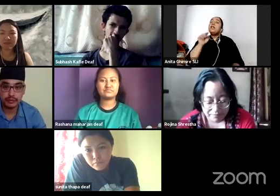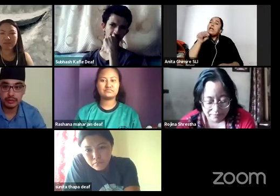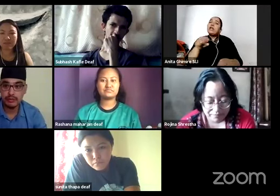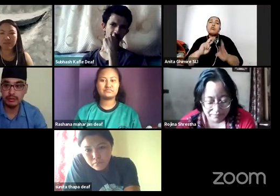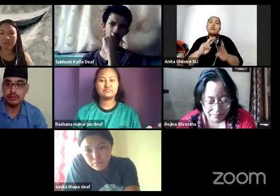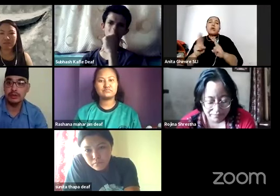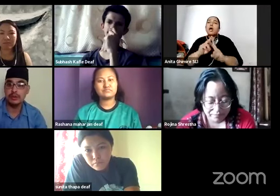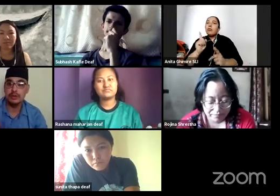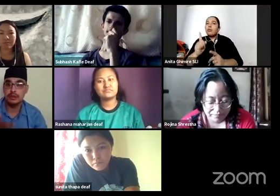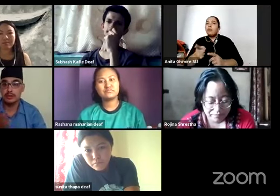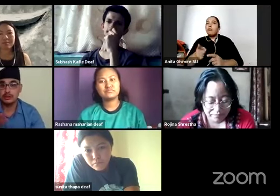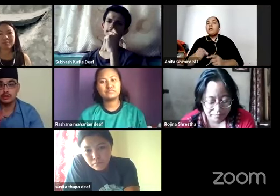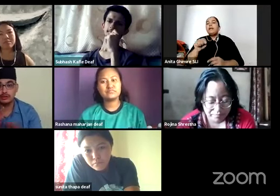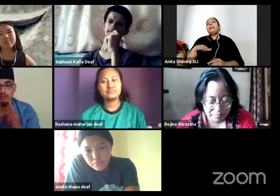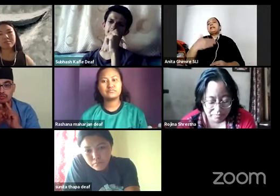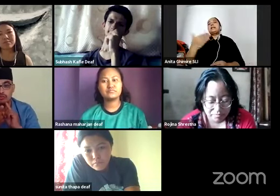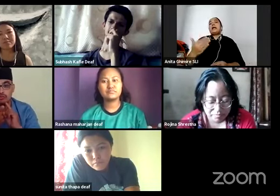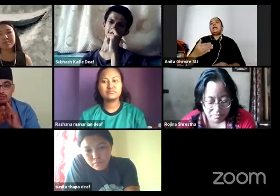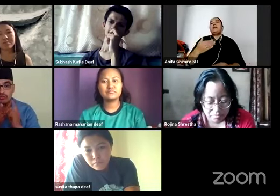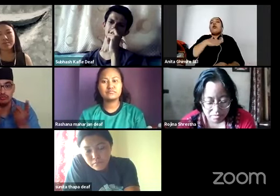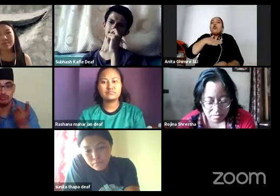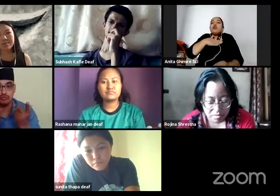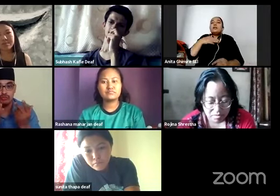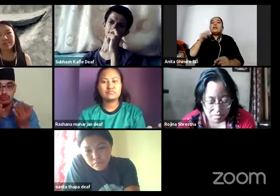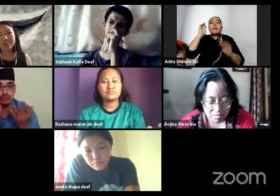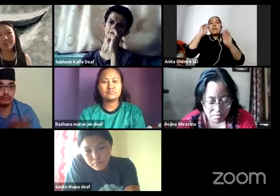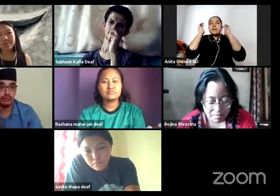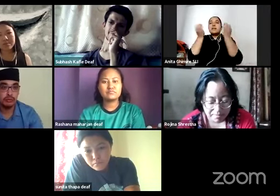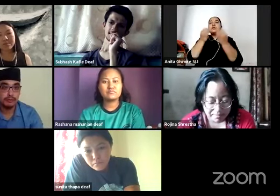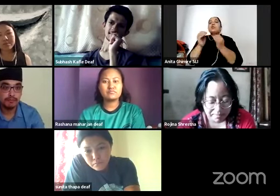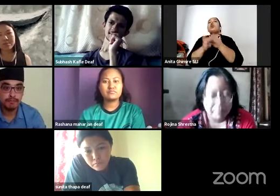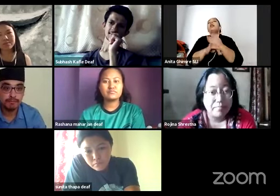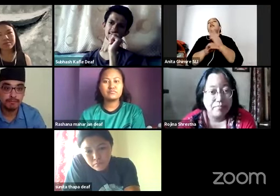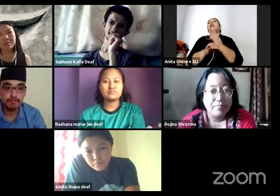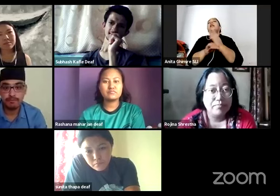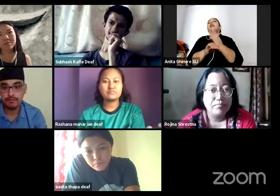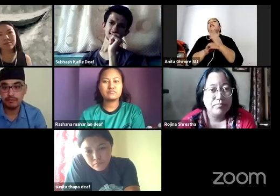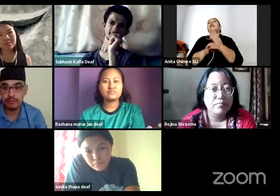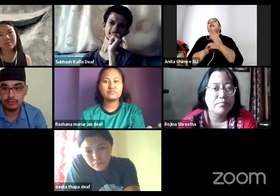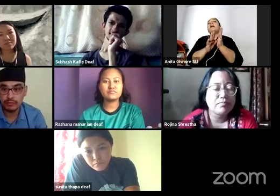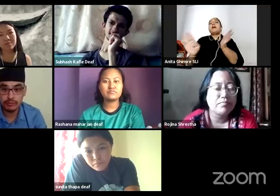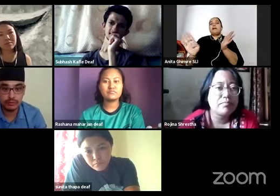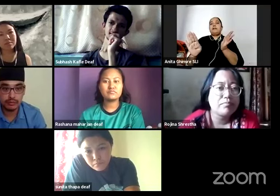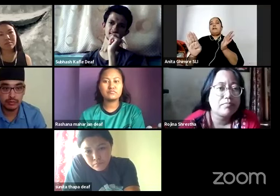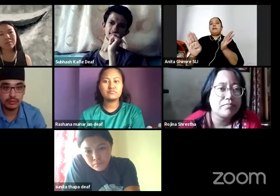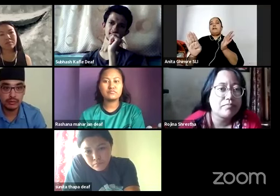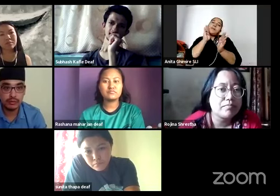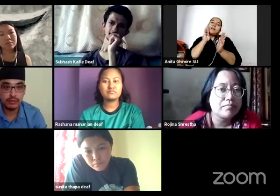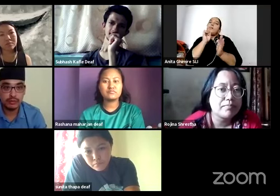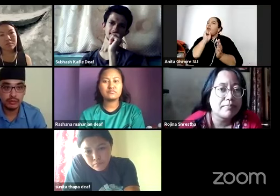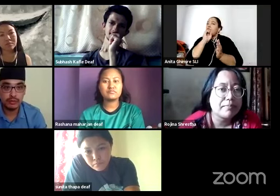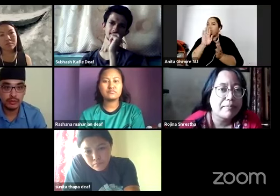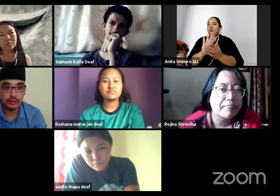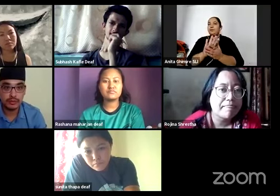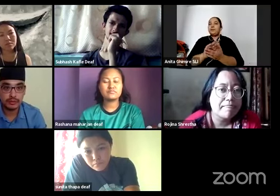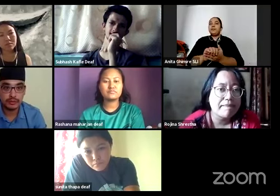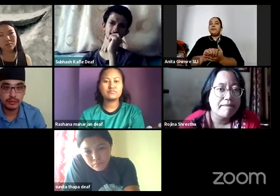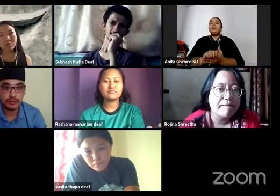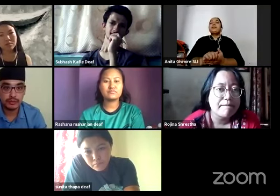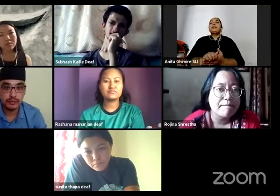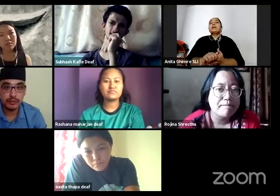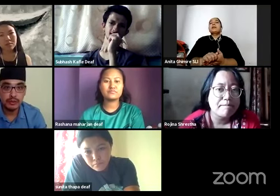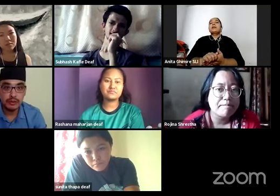हेल्थ प्र्याक्टिसनरको हिसाबले एउटा मेन्टल हेल्थी भाषाबाट भन्दा चाहिँ होइन, अब जुन जुन कुराहरू